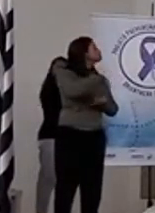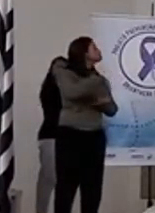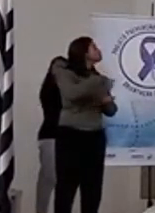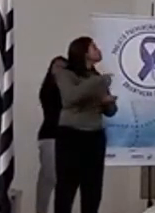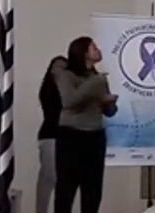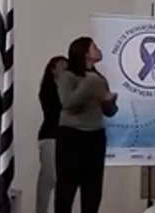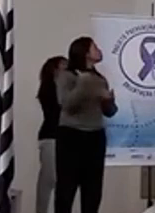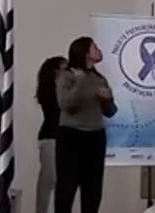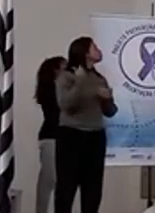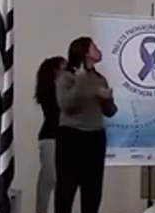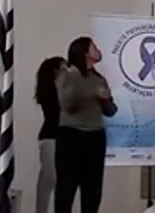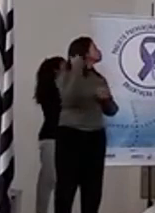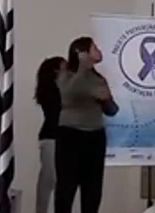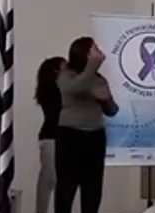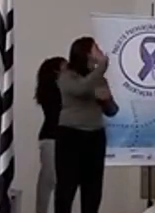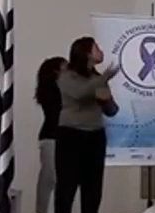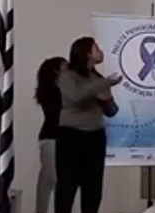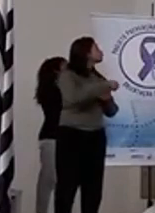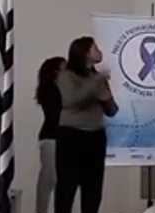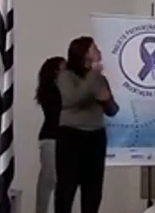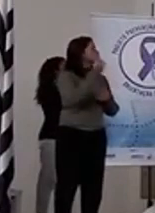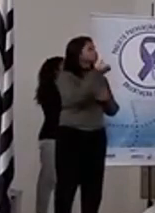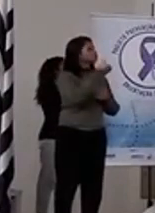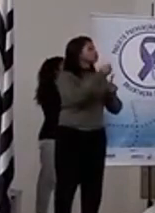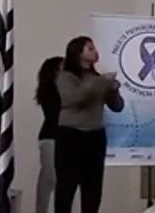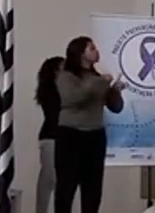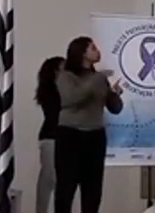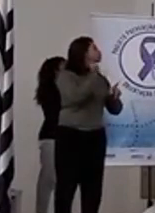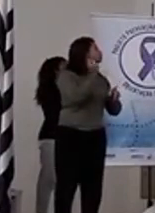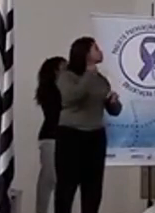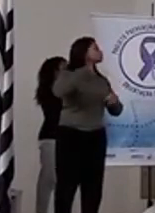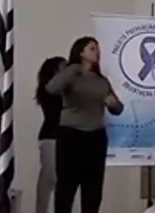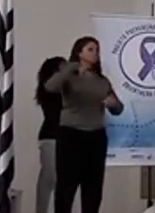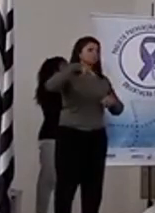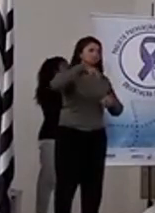vida. Você vê que ela anda com dificuldade ainda.